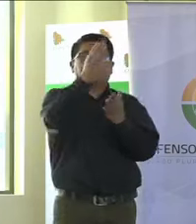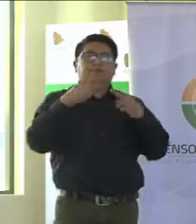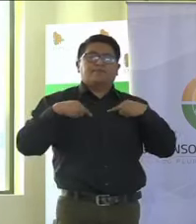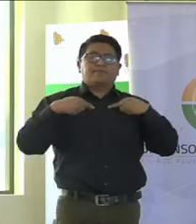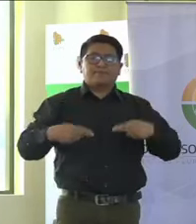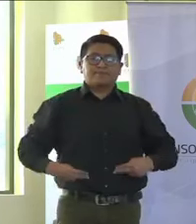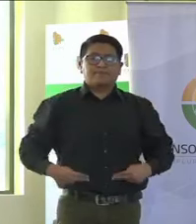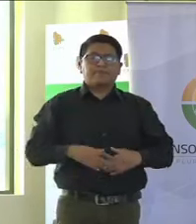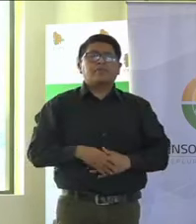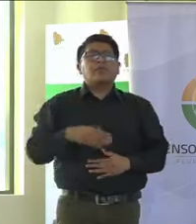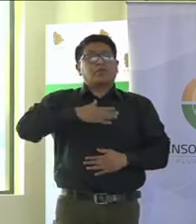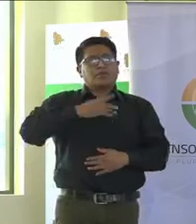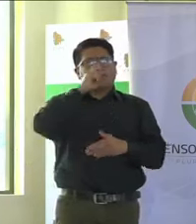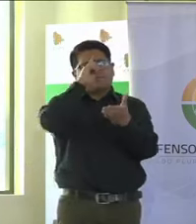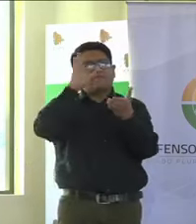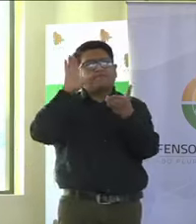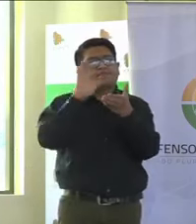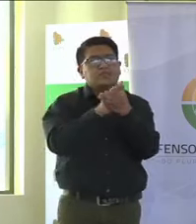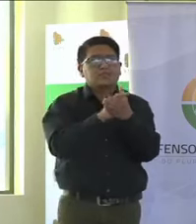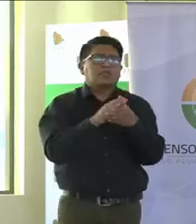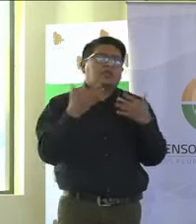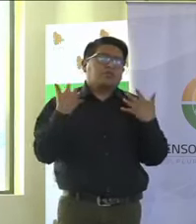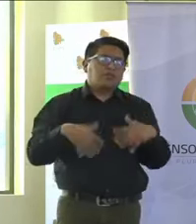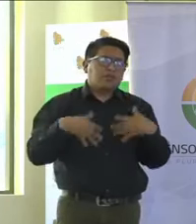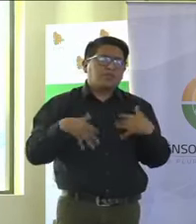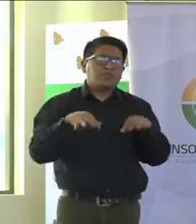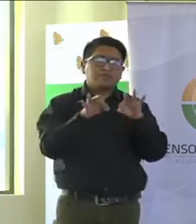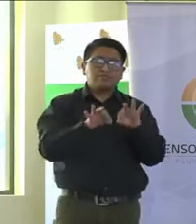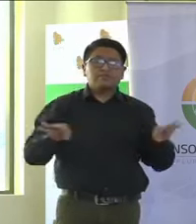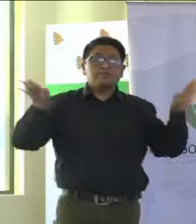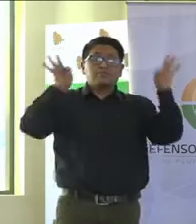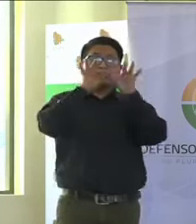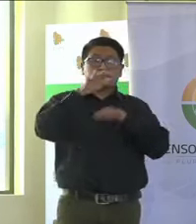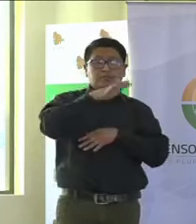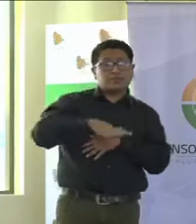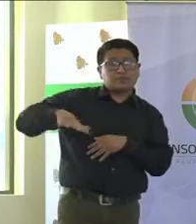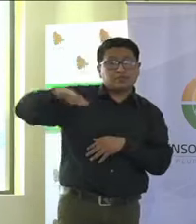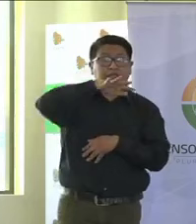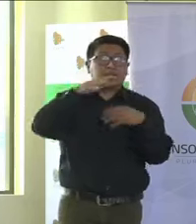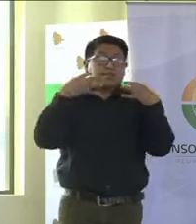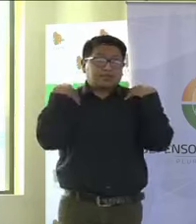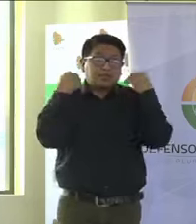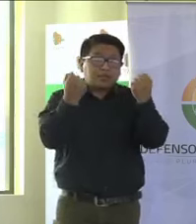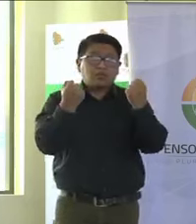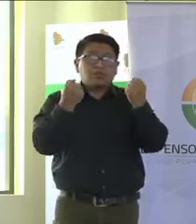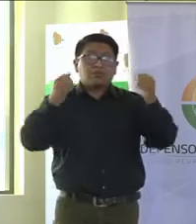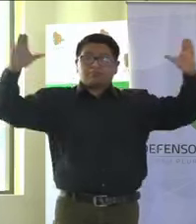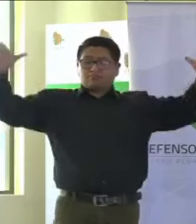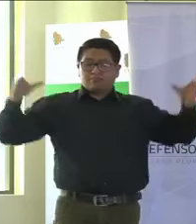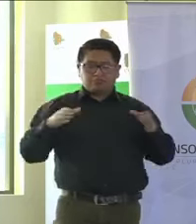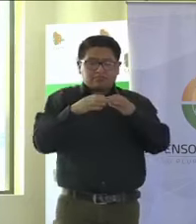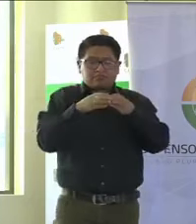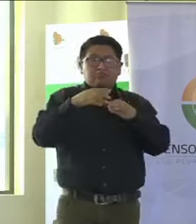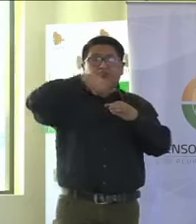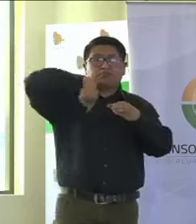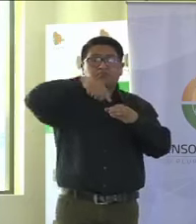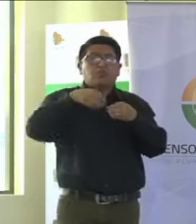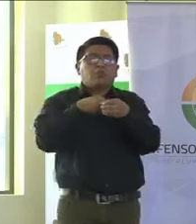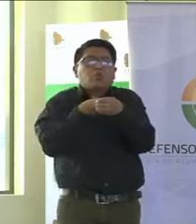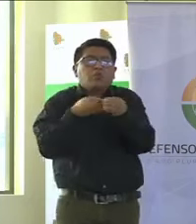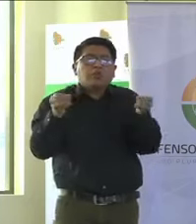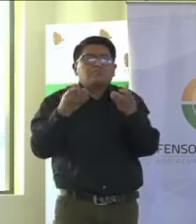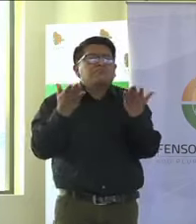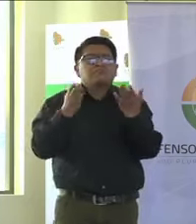que fundamentalmente dentro de lo que es el área de la salud, pues tener un consultorio de la defensa